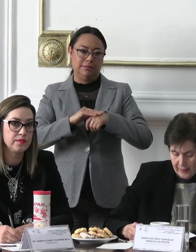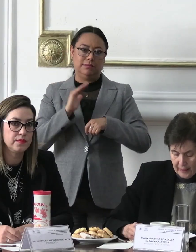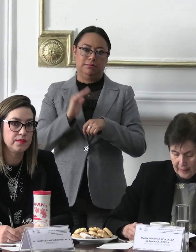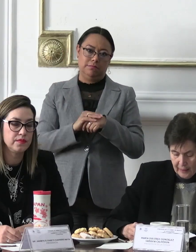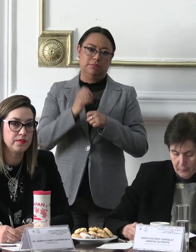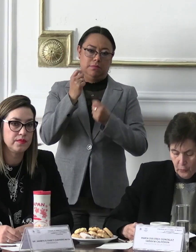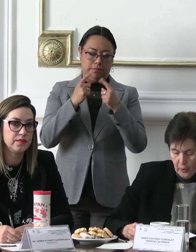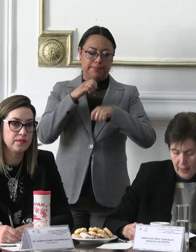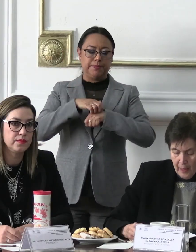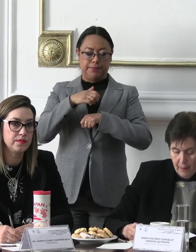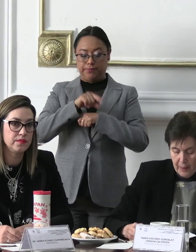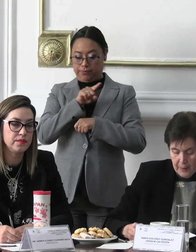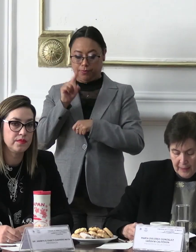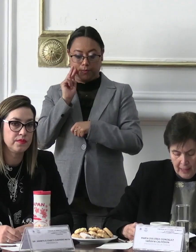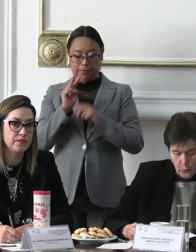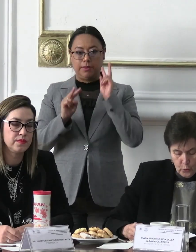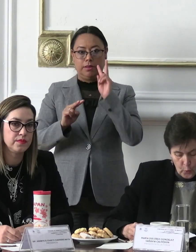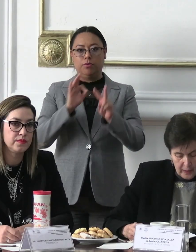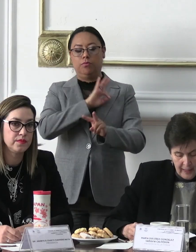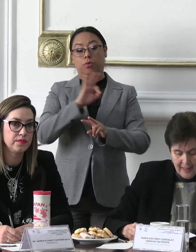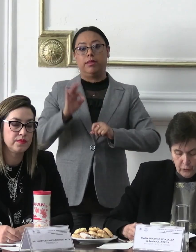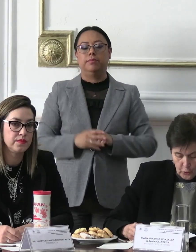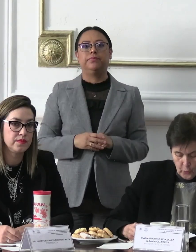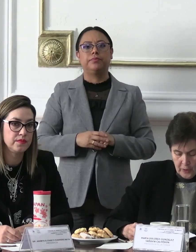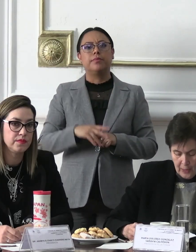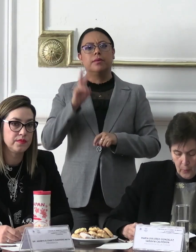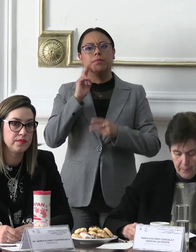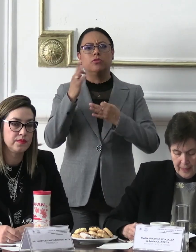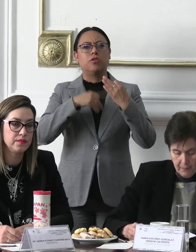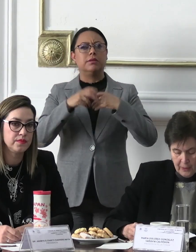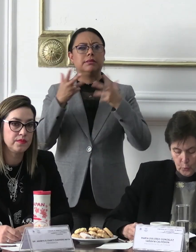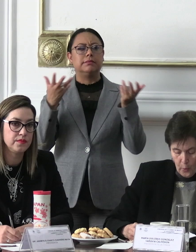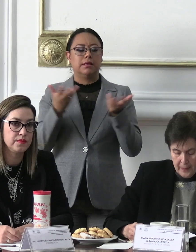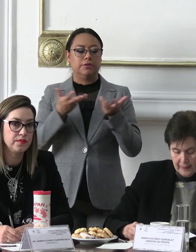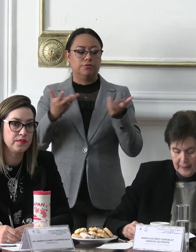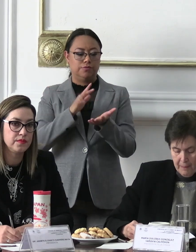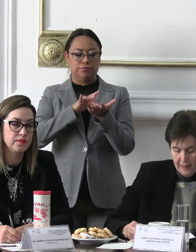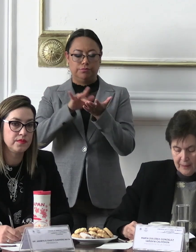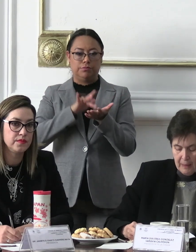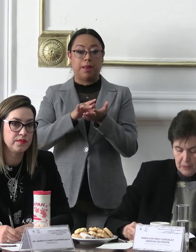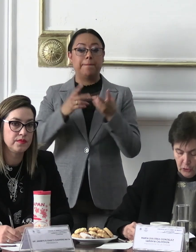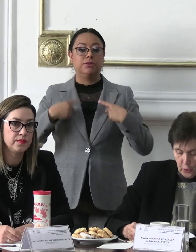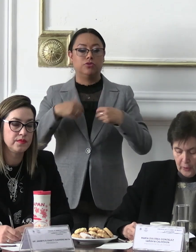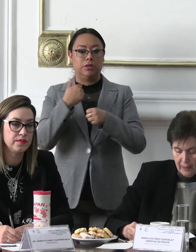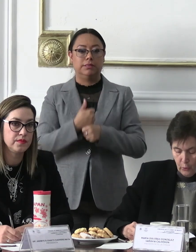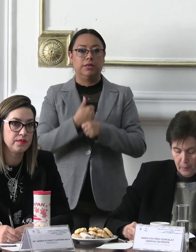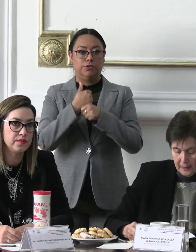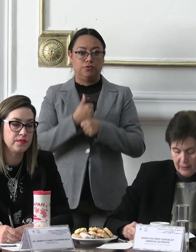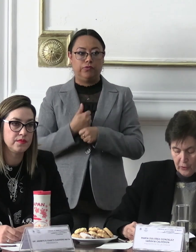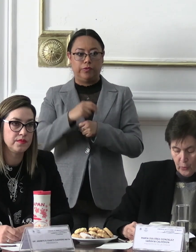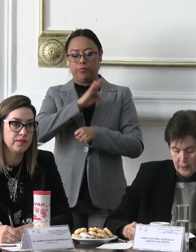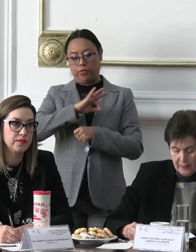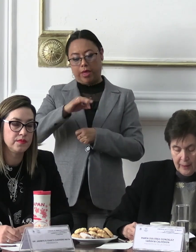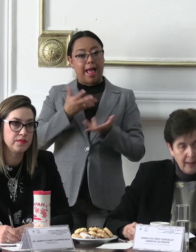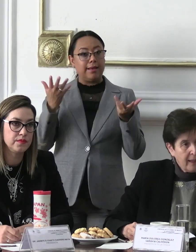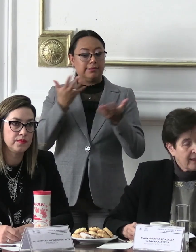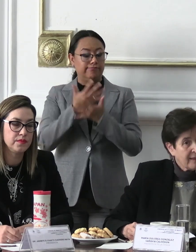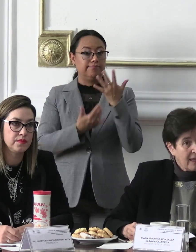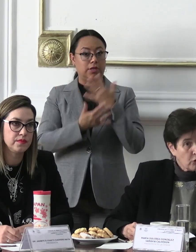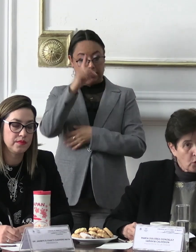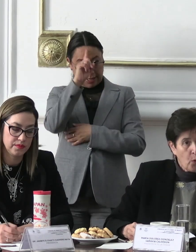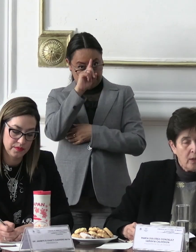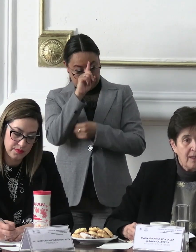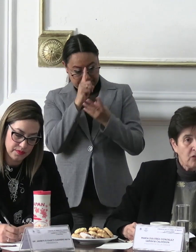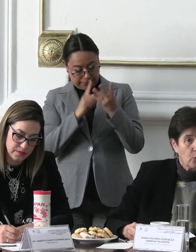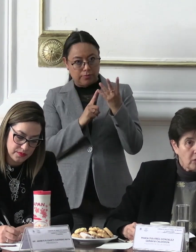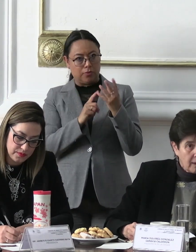algunas cifras que tenemos. Permitirá consolidar acciones y acompañamiento a víctimas, emisión de recomendaciones que